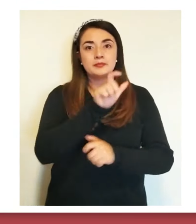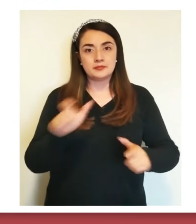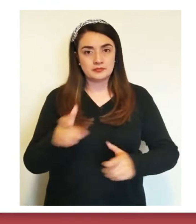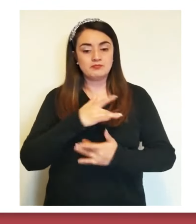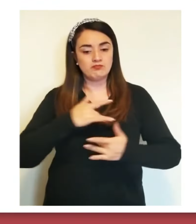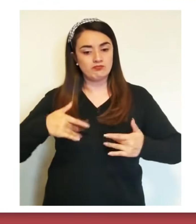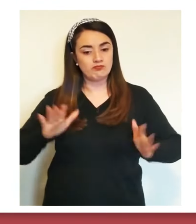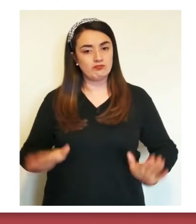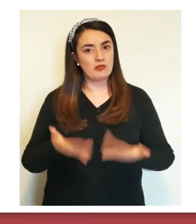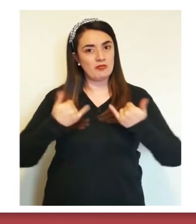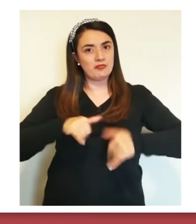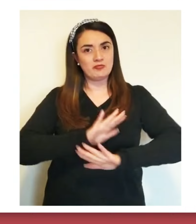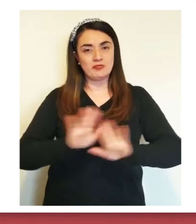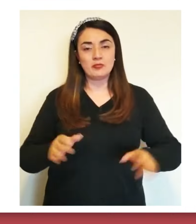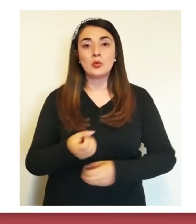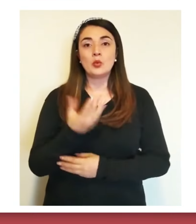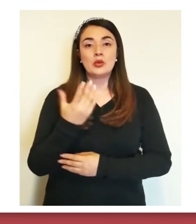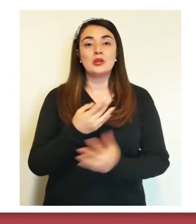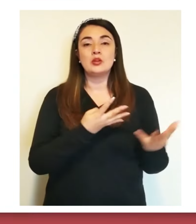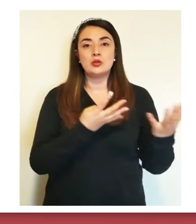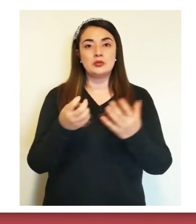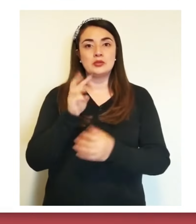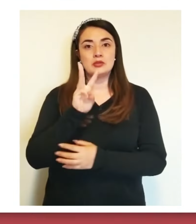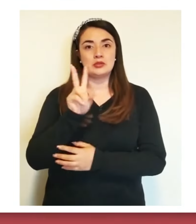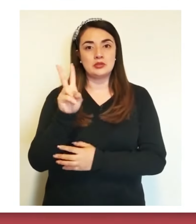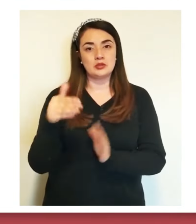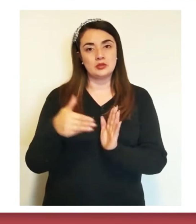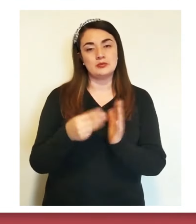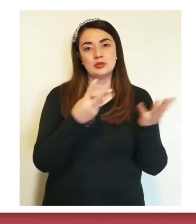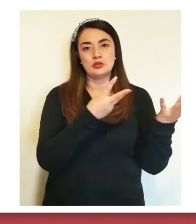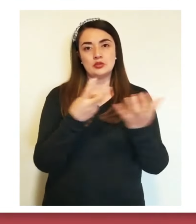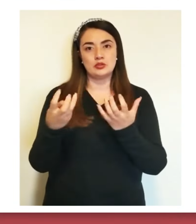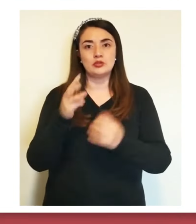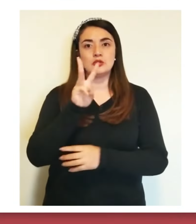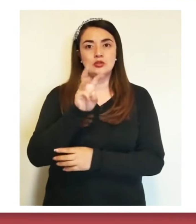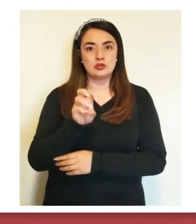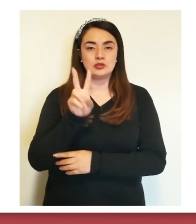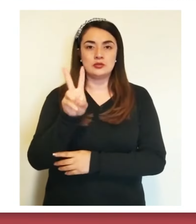30.565. Número de personas recuperadas,